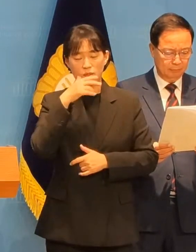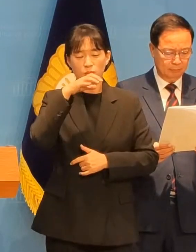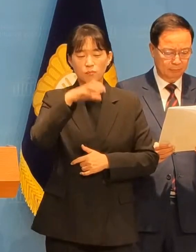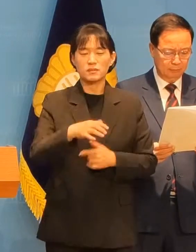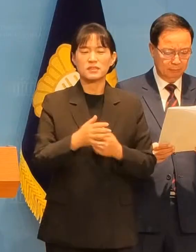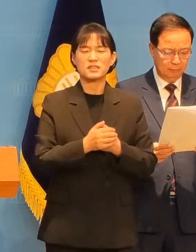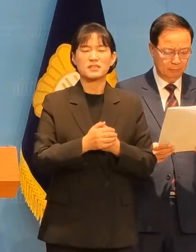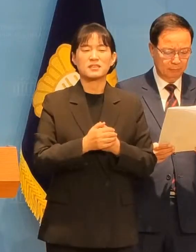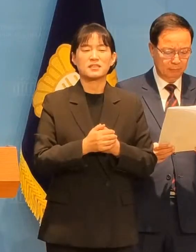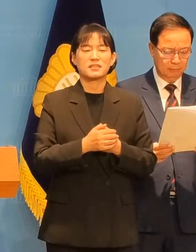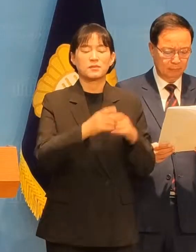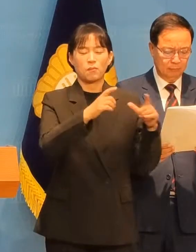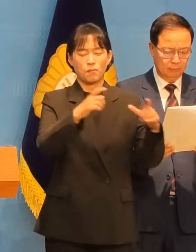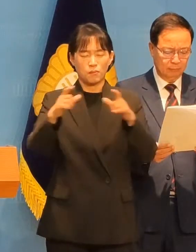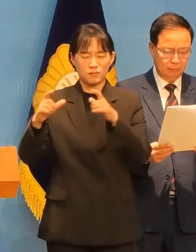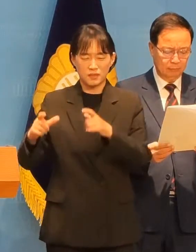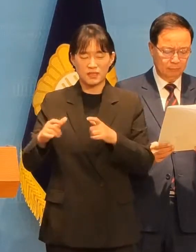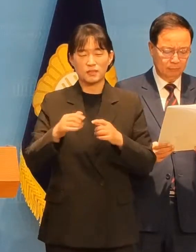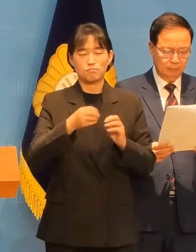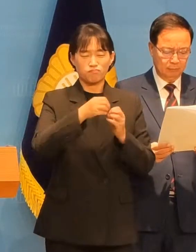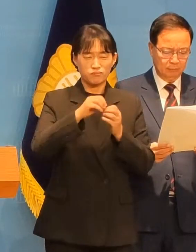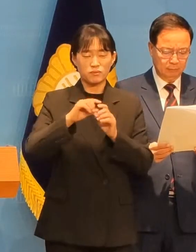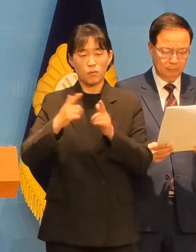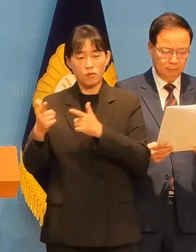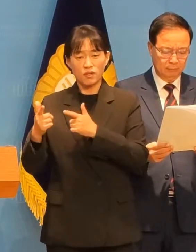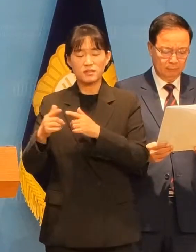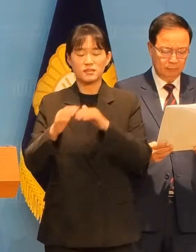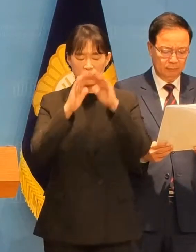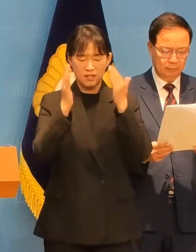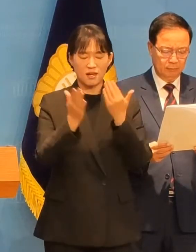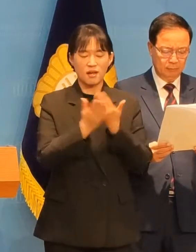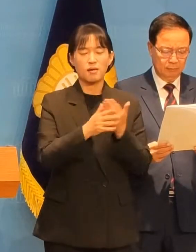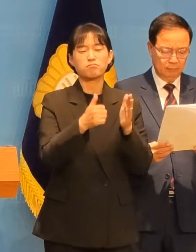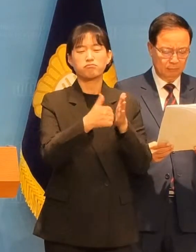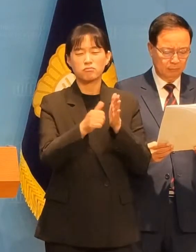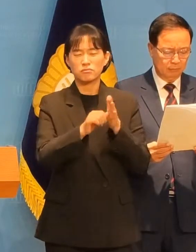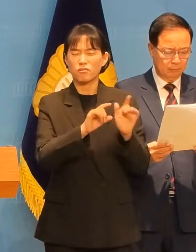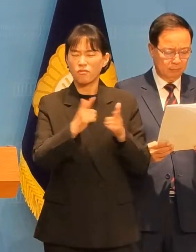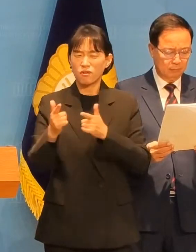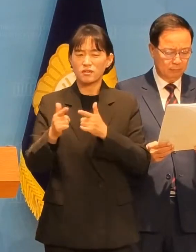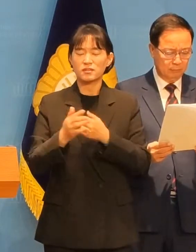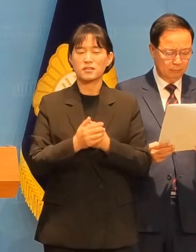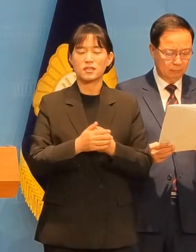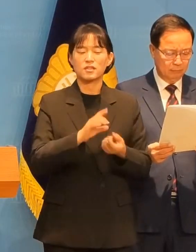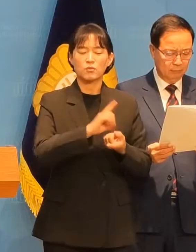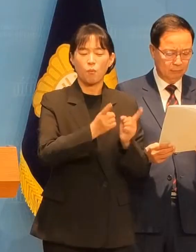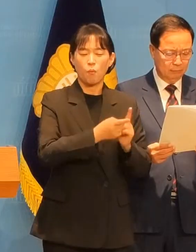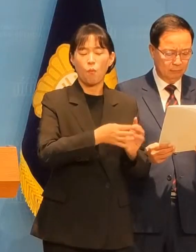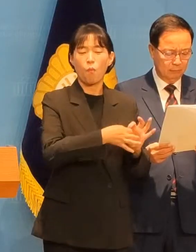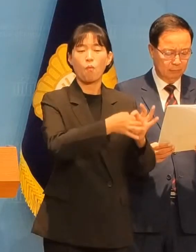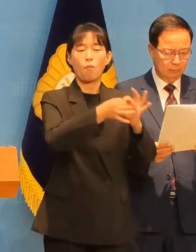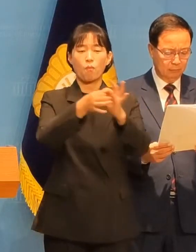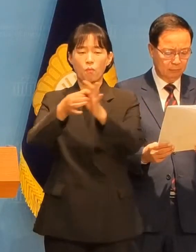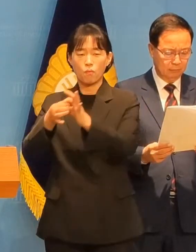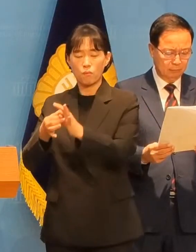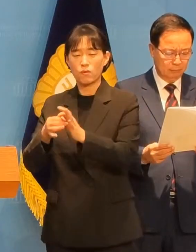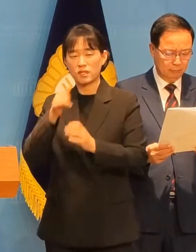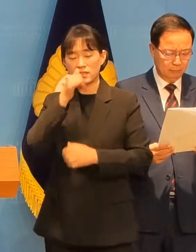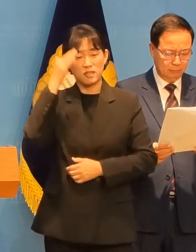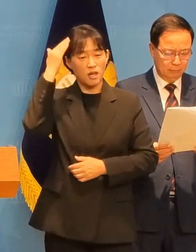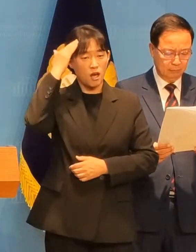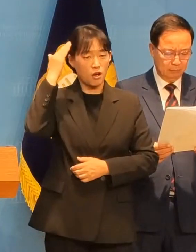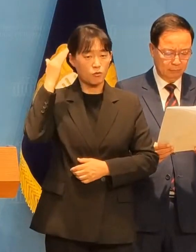방대한 소재 부품 장비, 기업 및 R&D 인프라와 유기적으로 연결되는 K